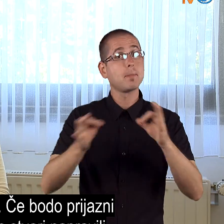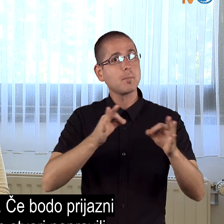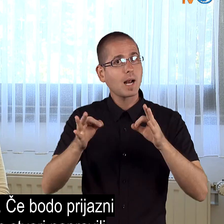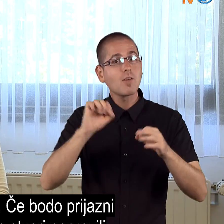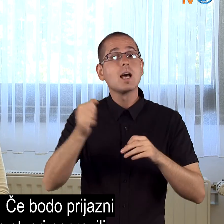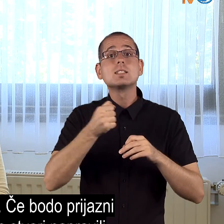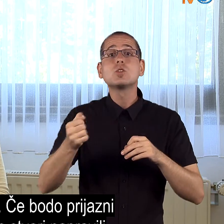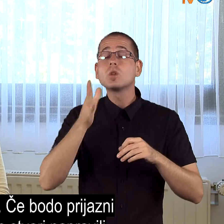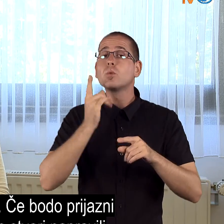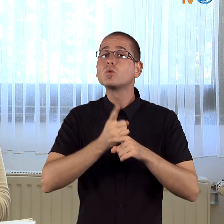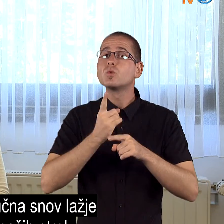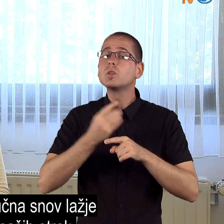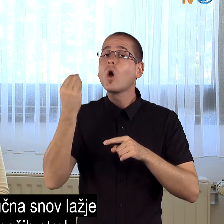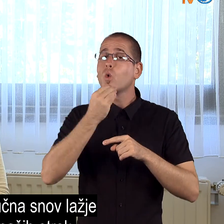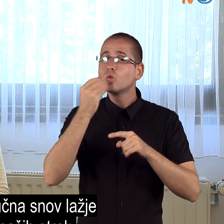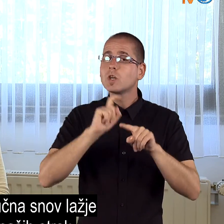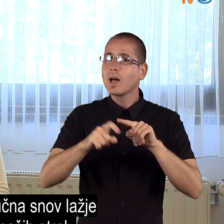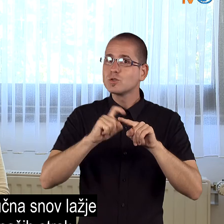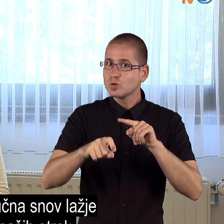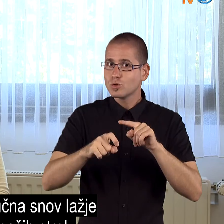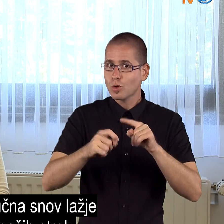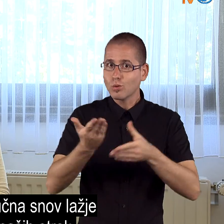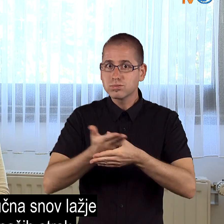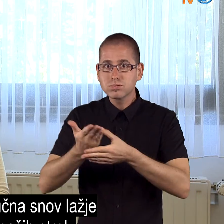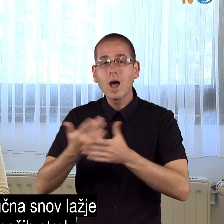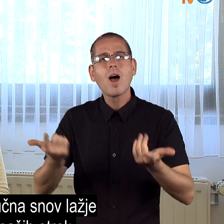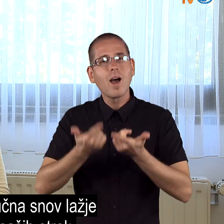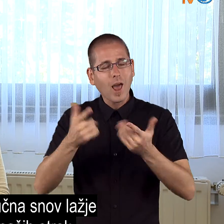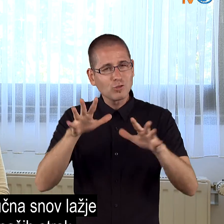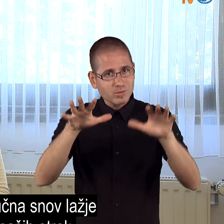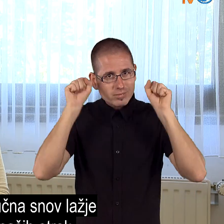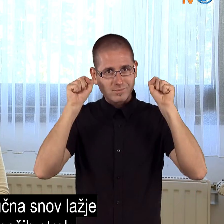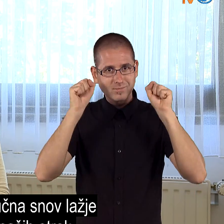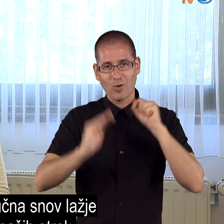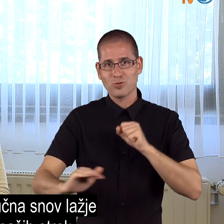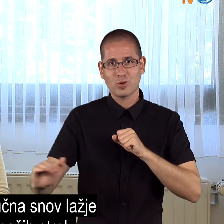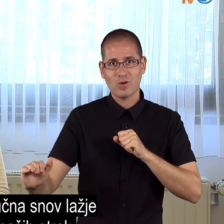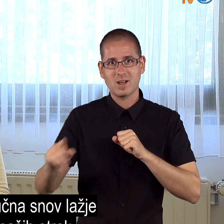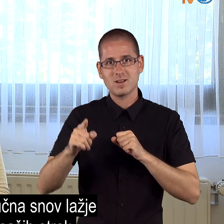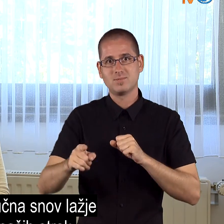pripravili, zato da bo tudi učna snov lažje stekla v glave naših otrok.